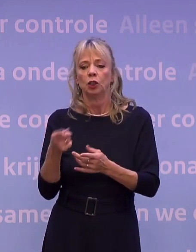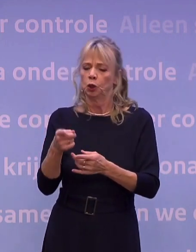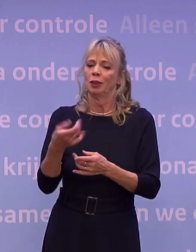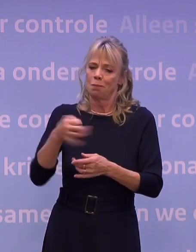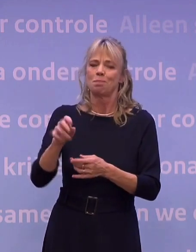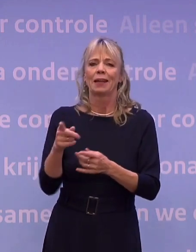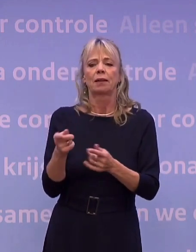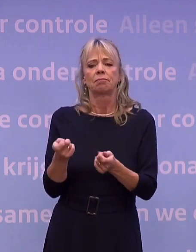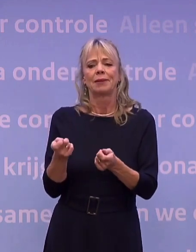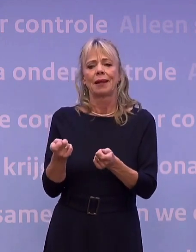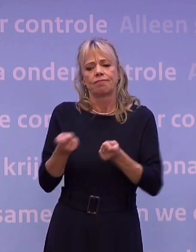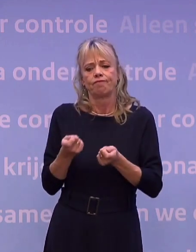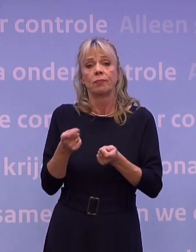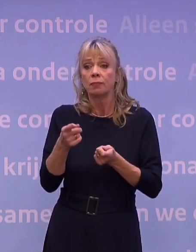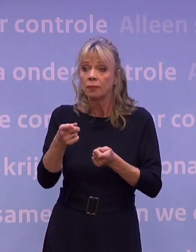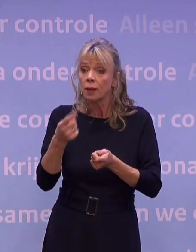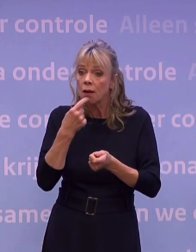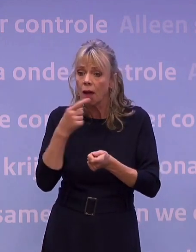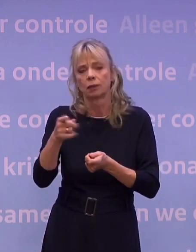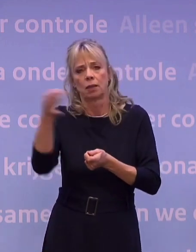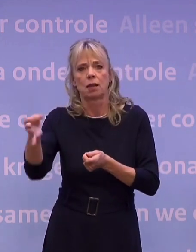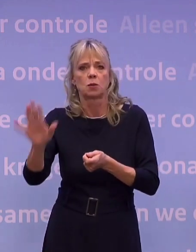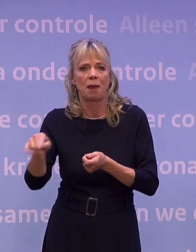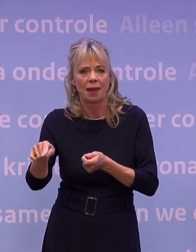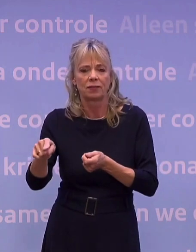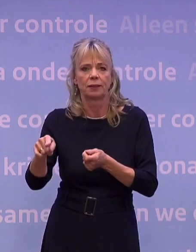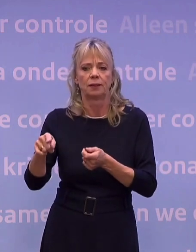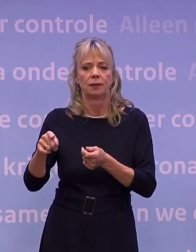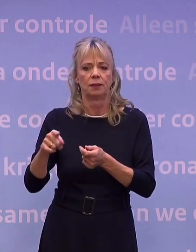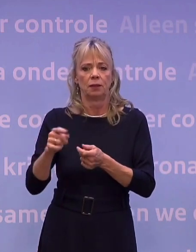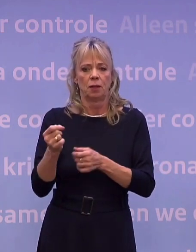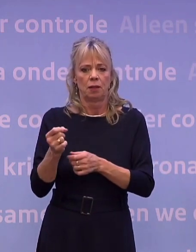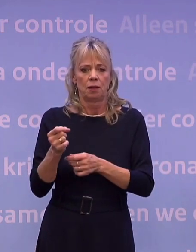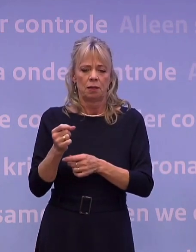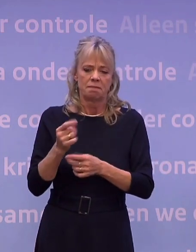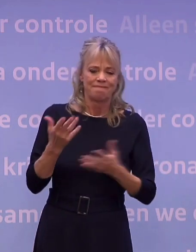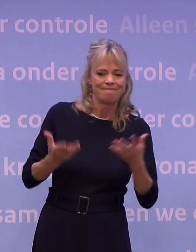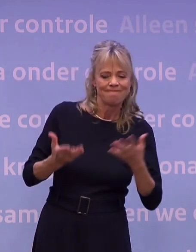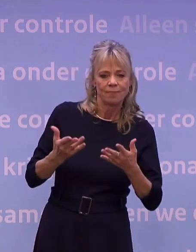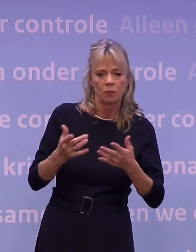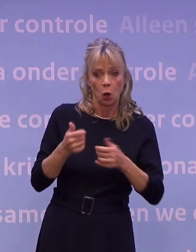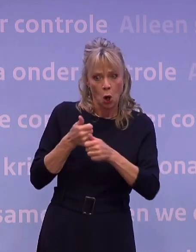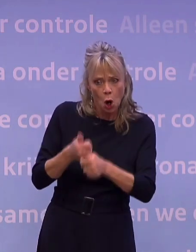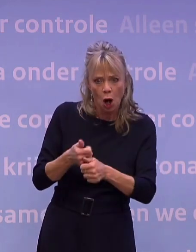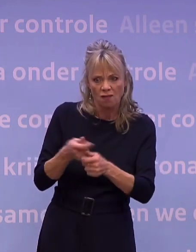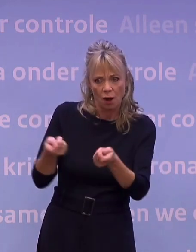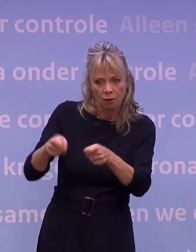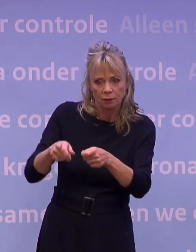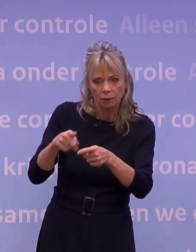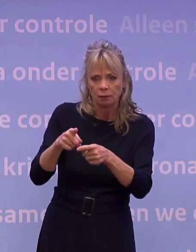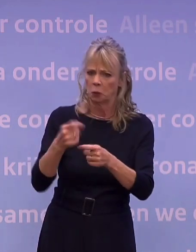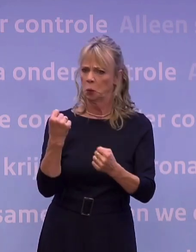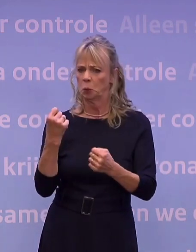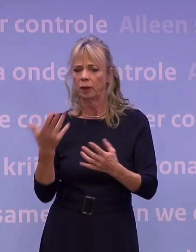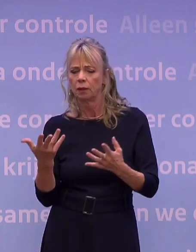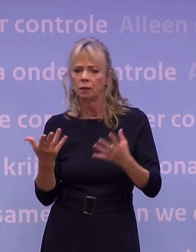hebt. De maatschappelijke schade zou echt heel erg fors zijn op het moment dat je het VO zou sluiten. En dat betekent dat je